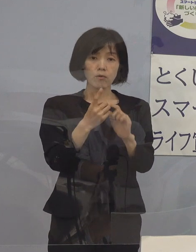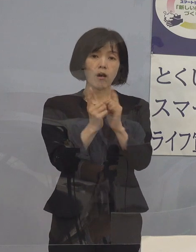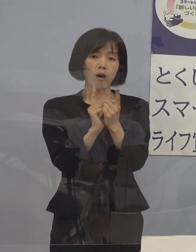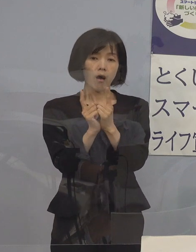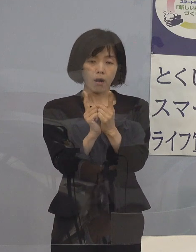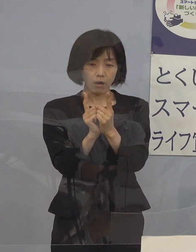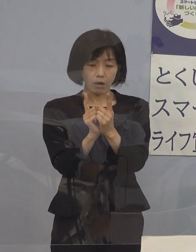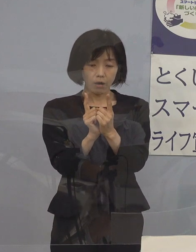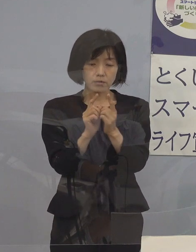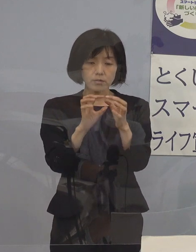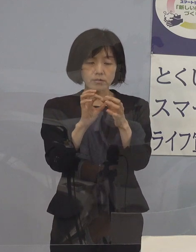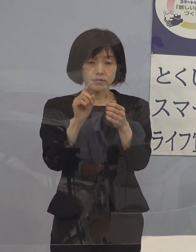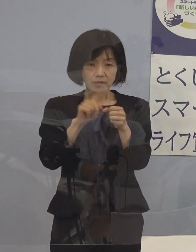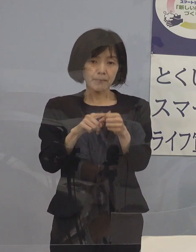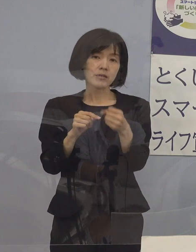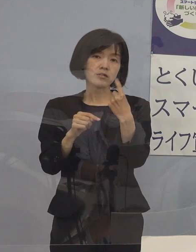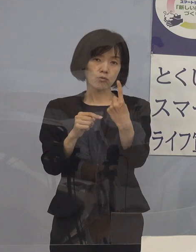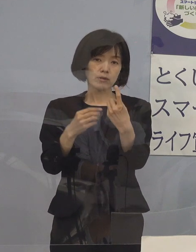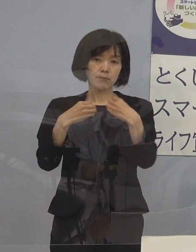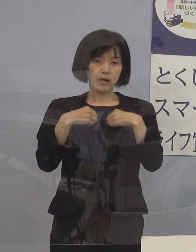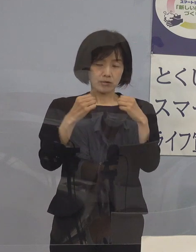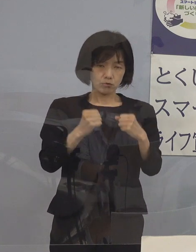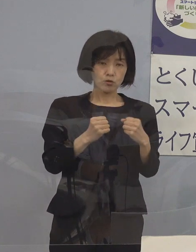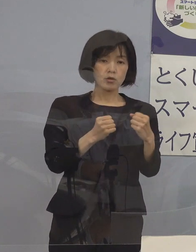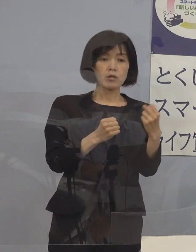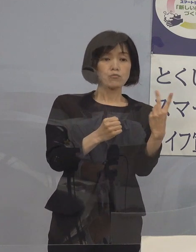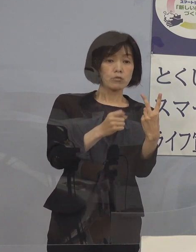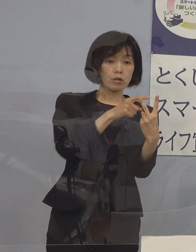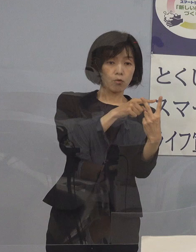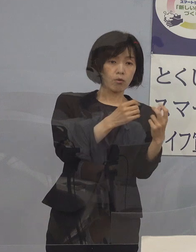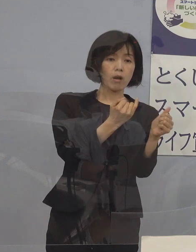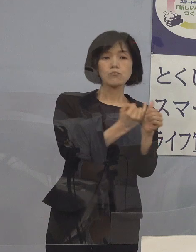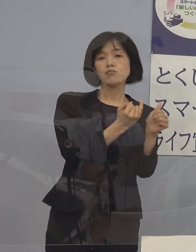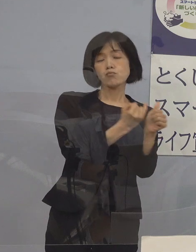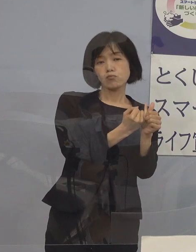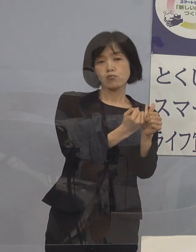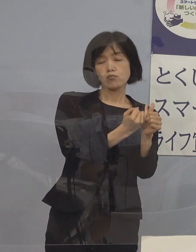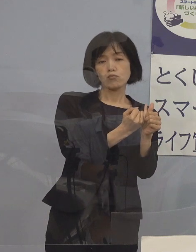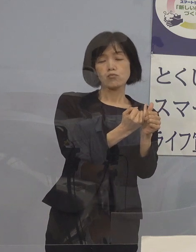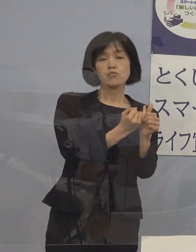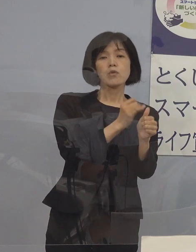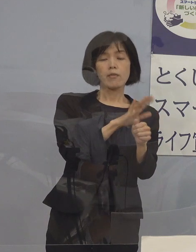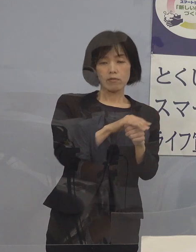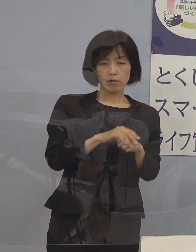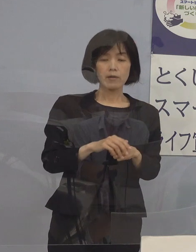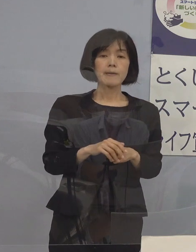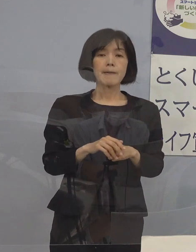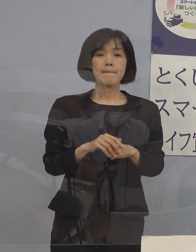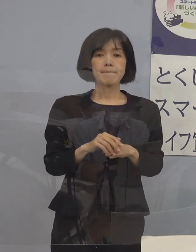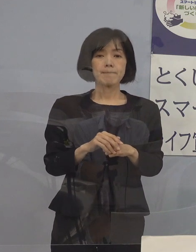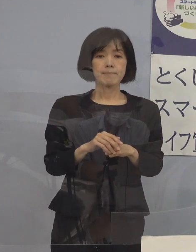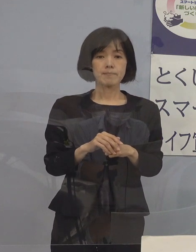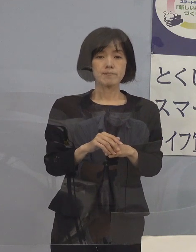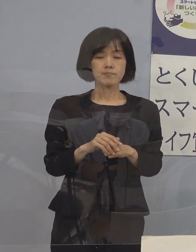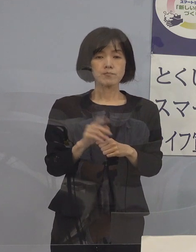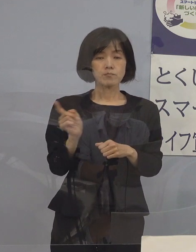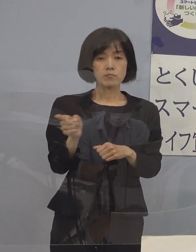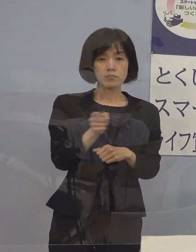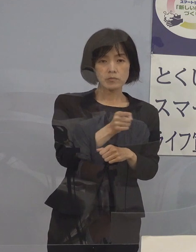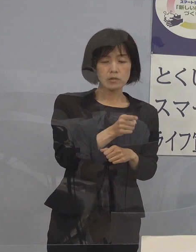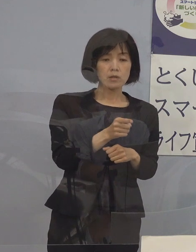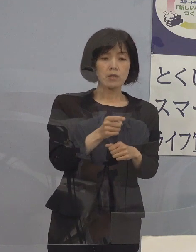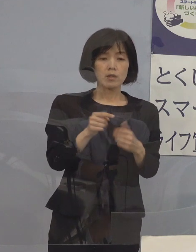触者、またもうお二人はご夫妻であるということがありますので、まあ、そうした意味